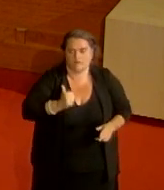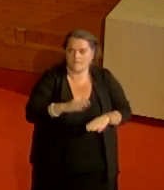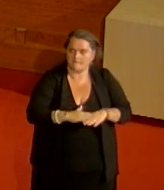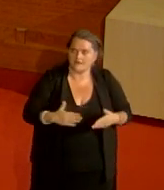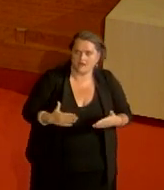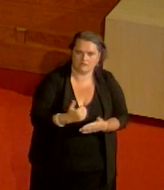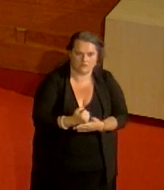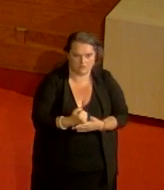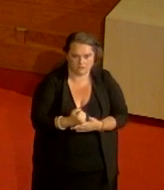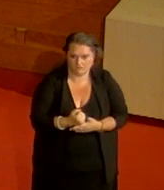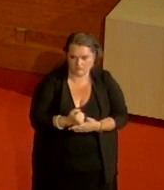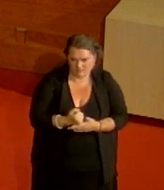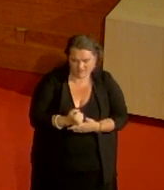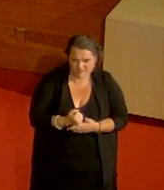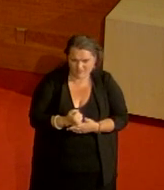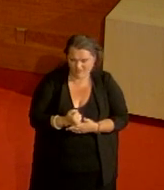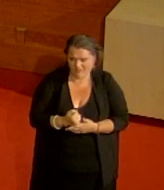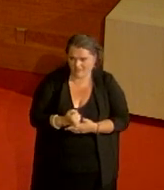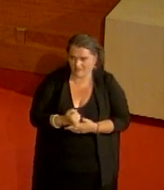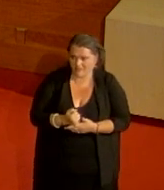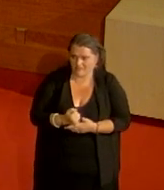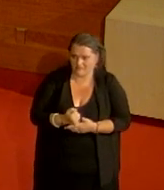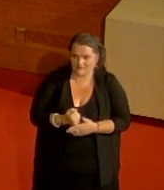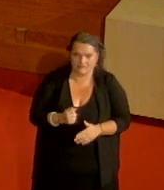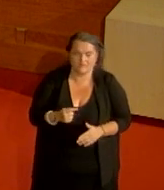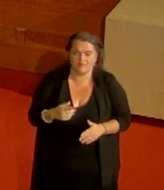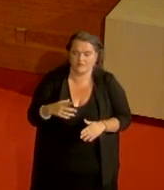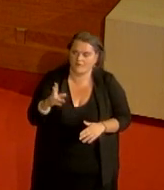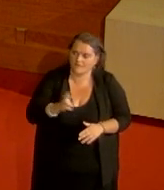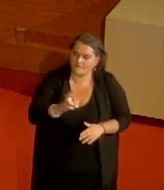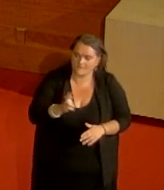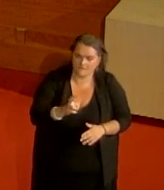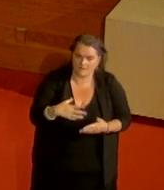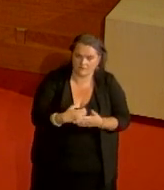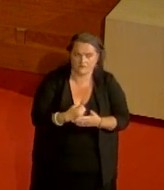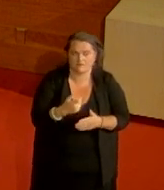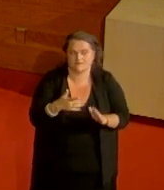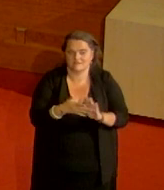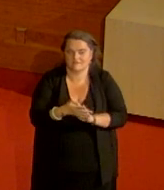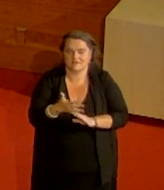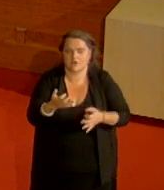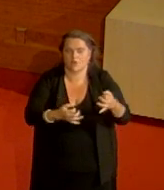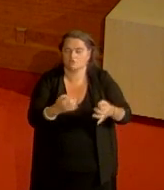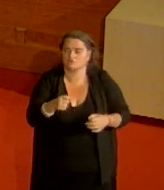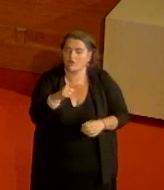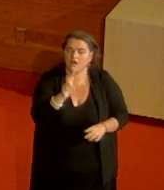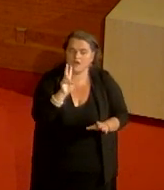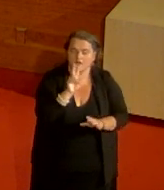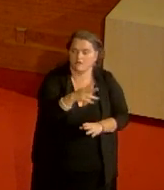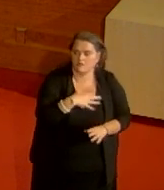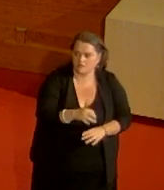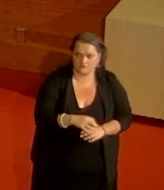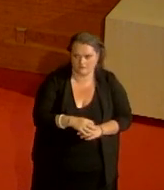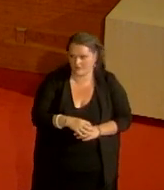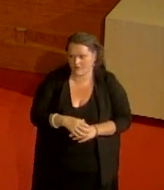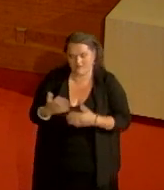escabroso lo más morboso pero no necesariamente lo justo la justicia siempre es más lenta requiere documentarse